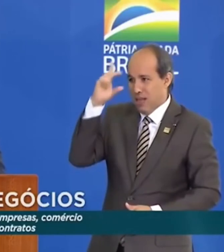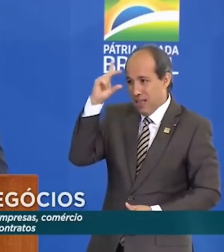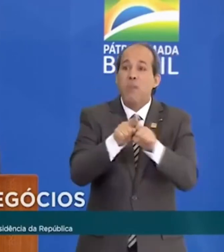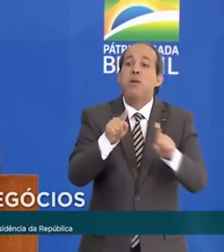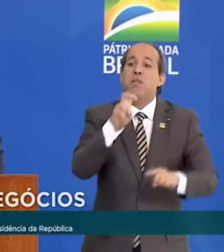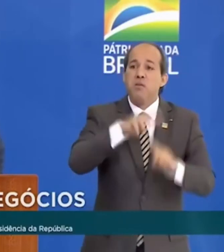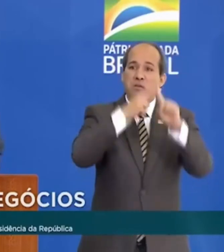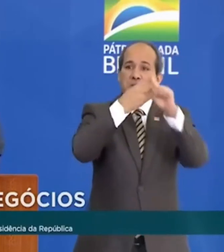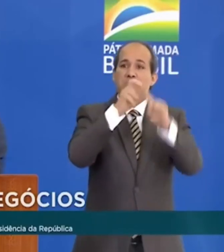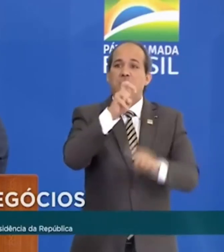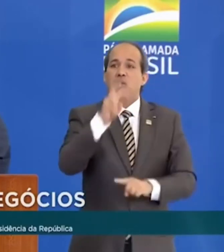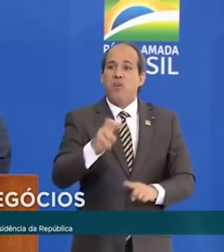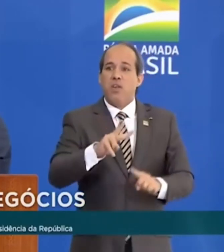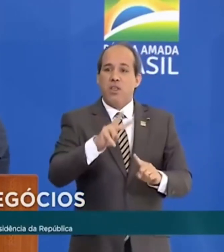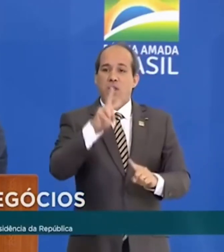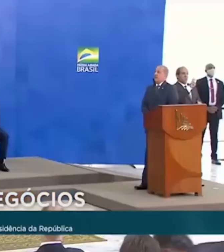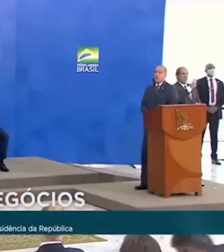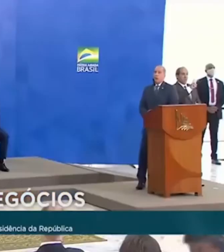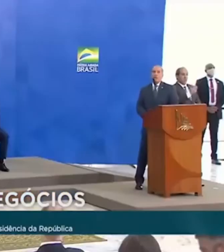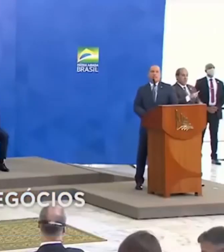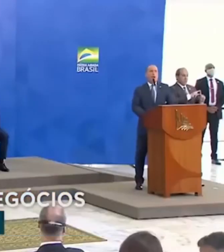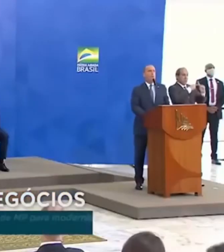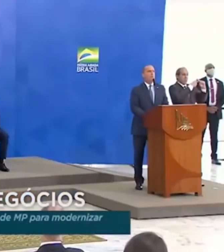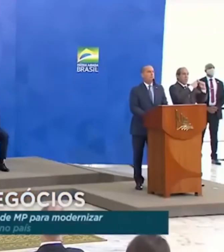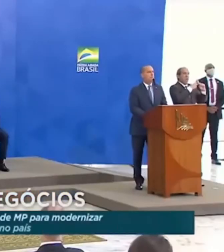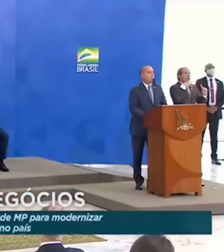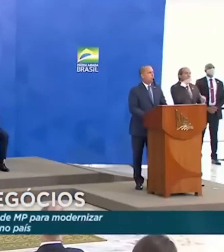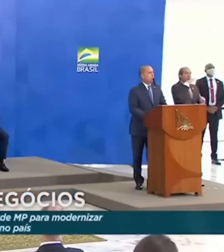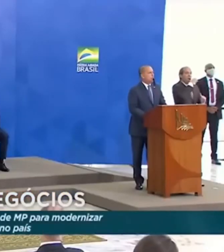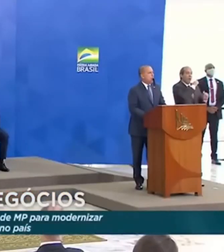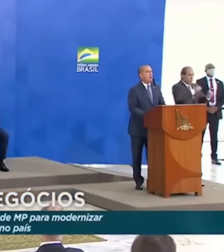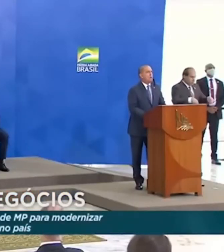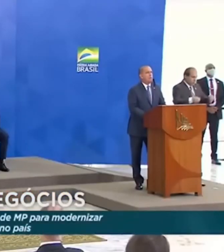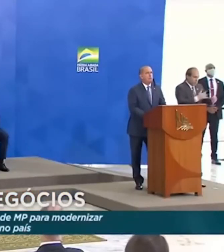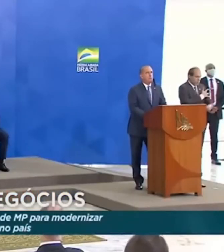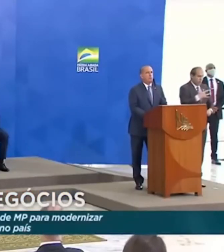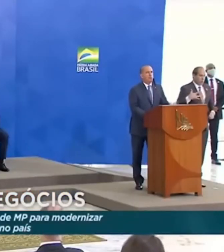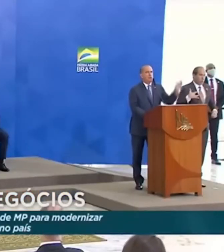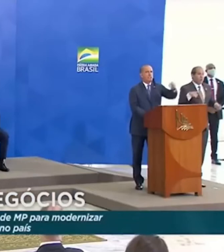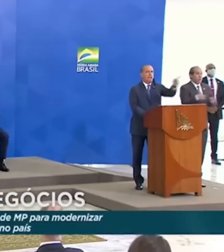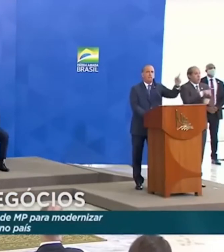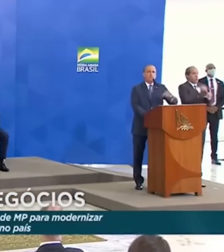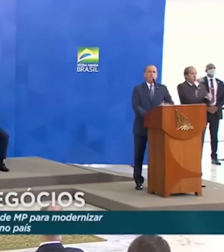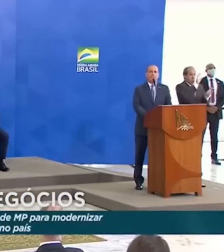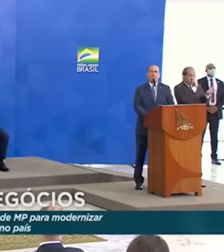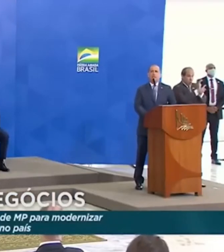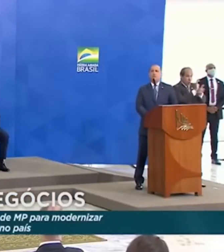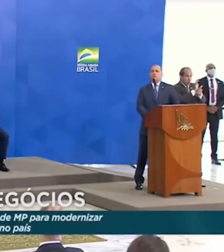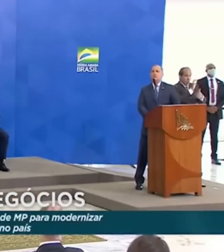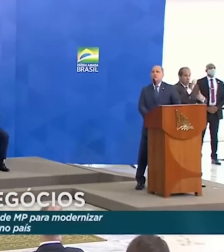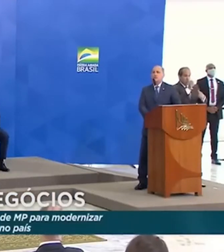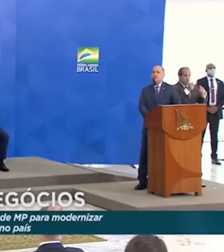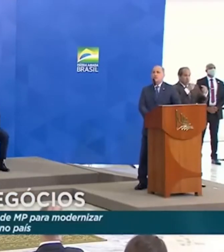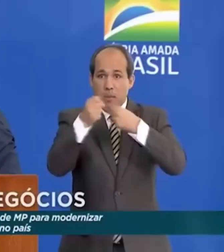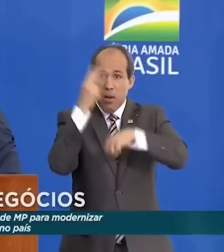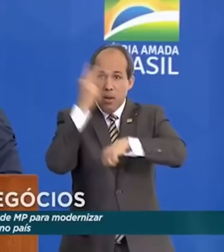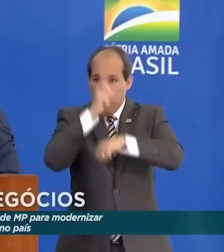brasileira. Aí, presidente, mandam fazer o lockdown, jogam policiais contra